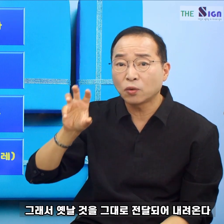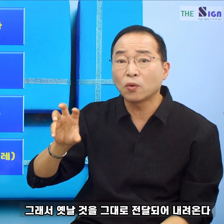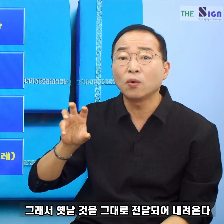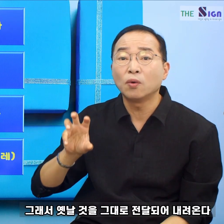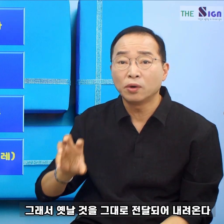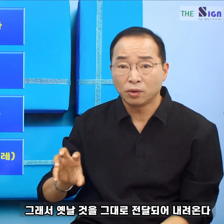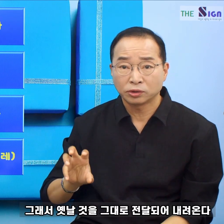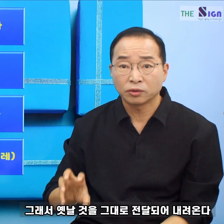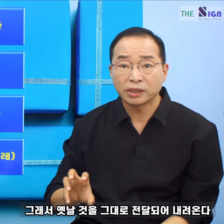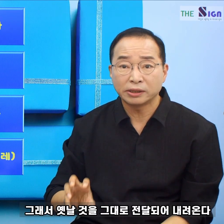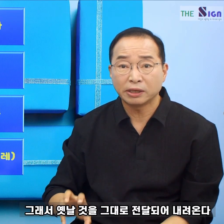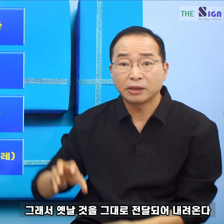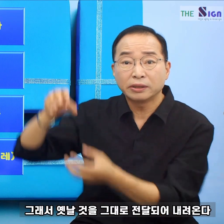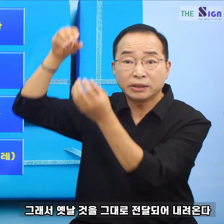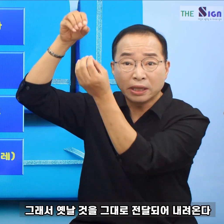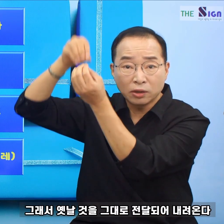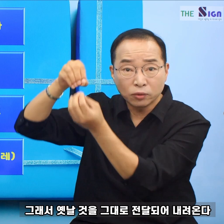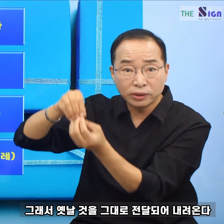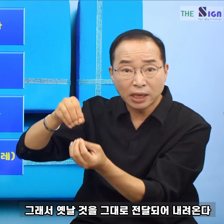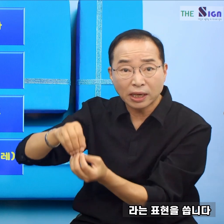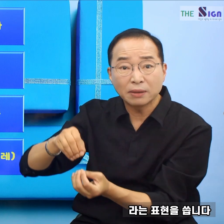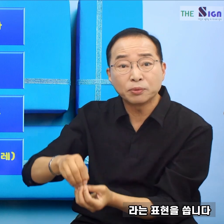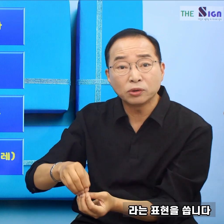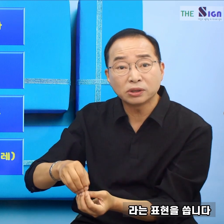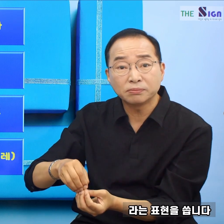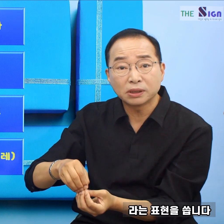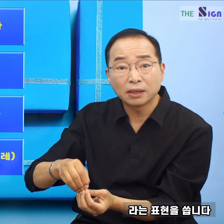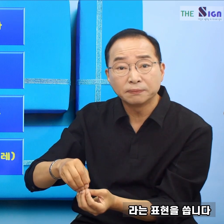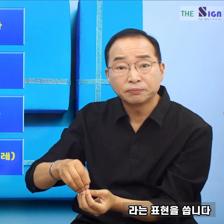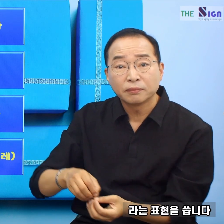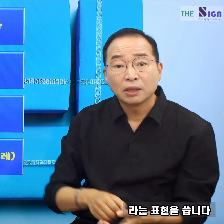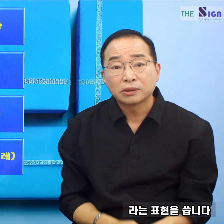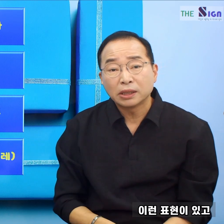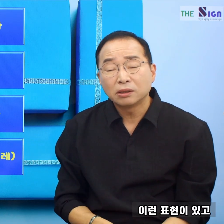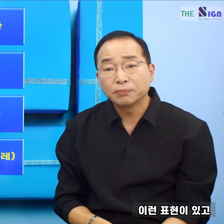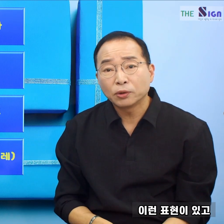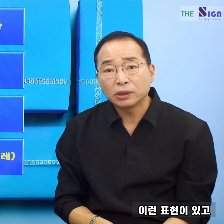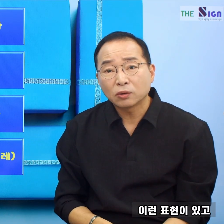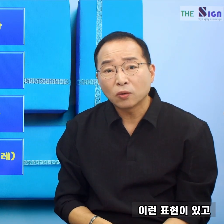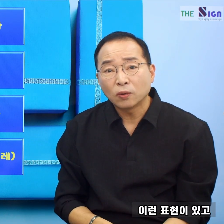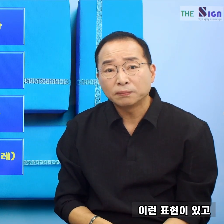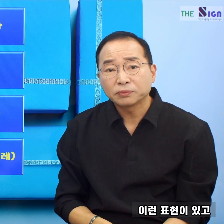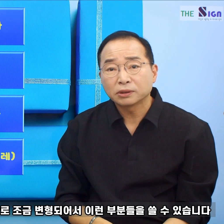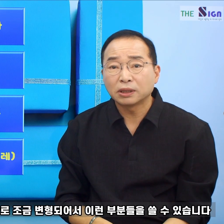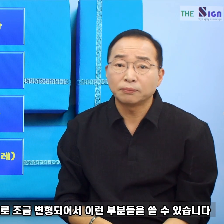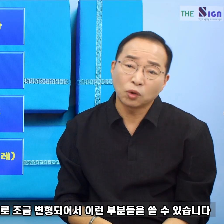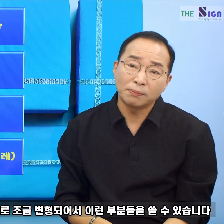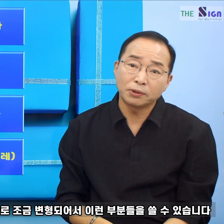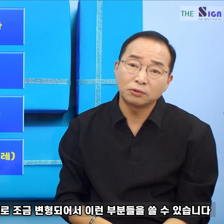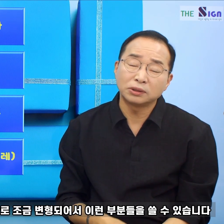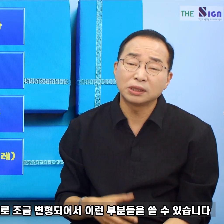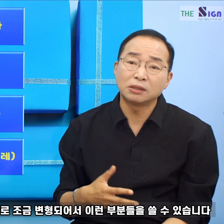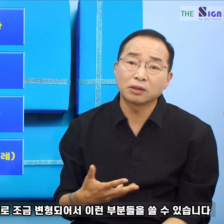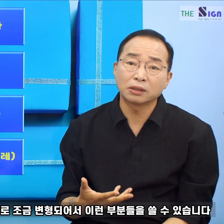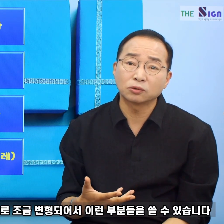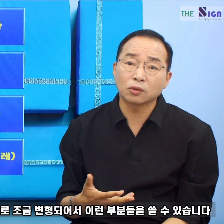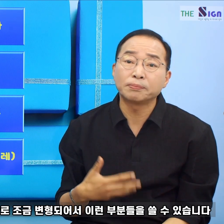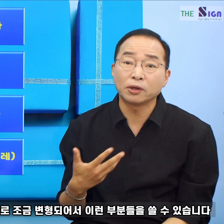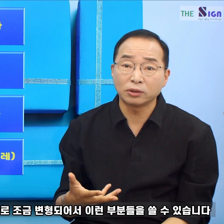그대로 전달돼 내려온다라는 표현이 있습니다. 자, 이런 표현이 있고, 그 다음 또 한편으로 이제 이렇게 조금 변형돼서